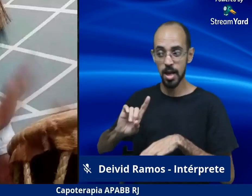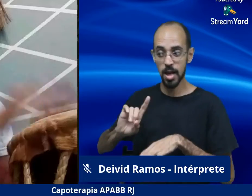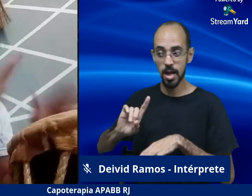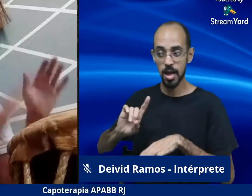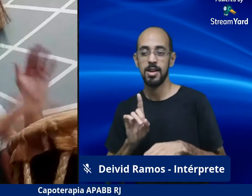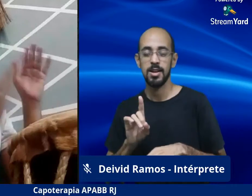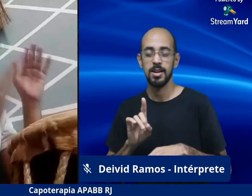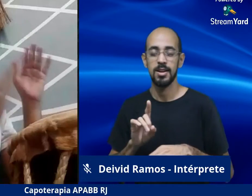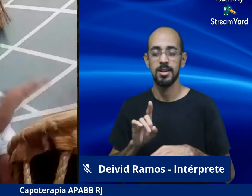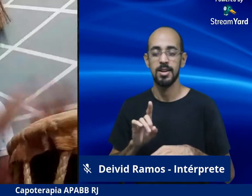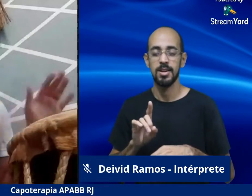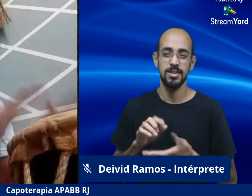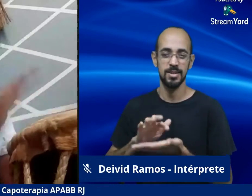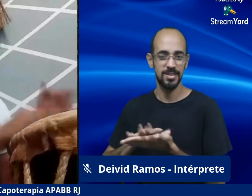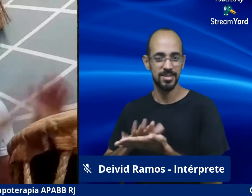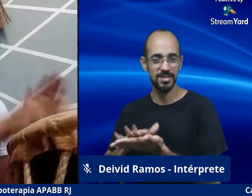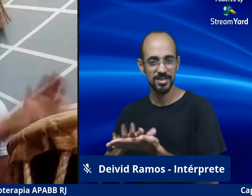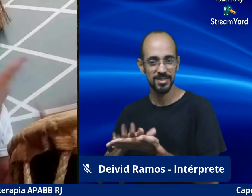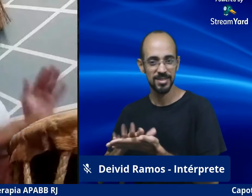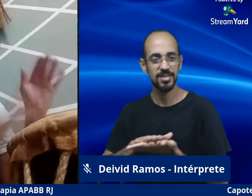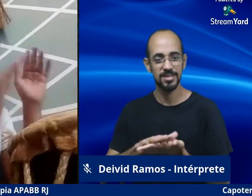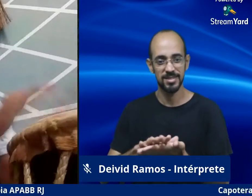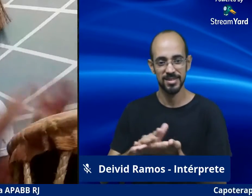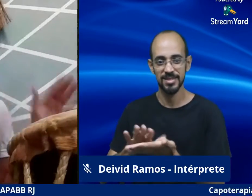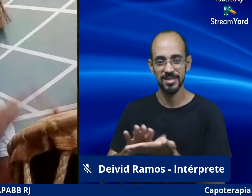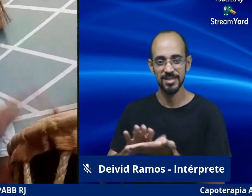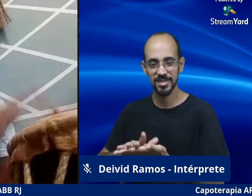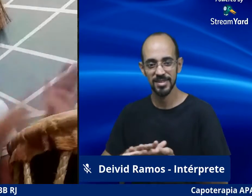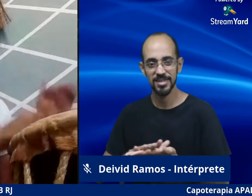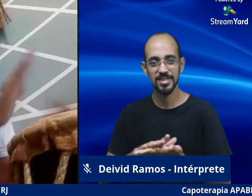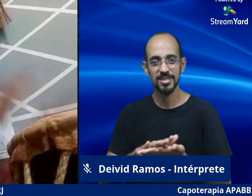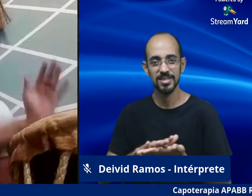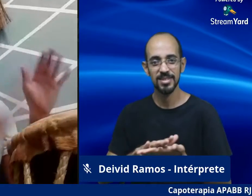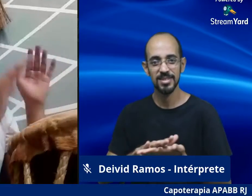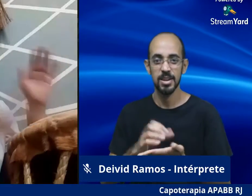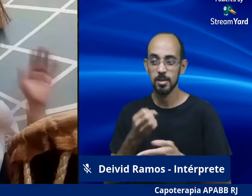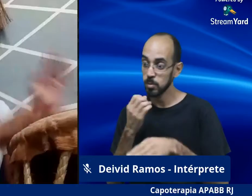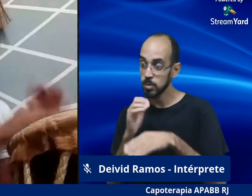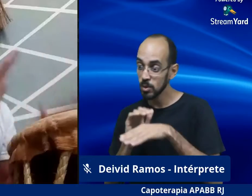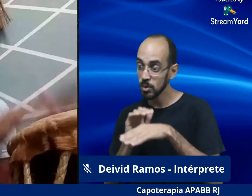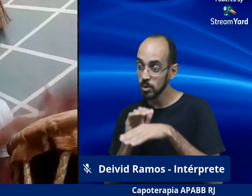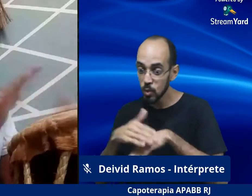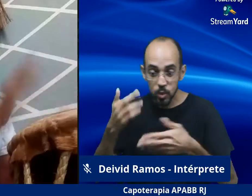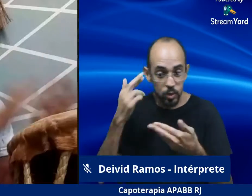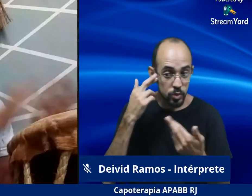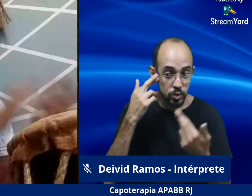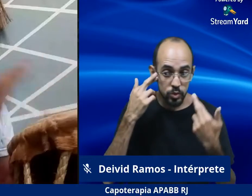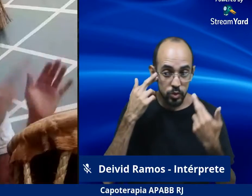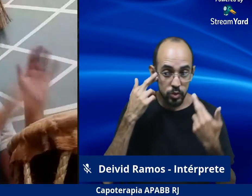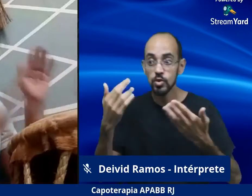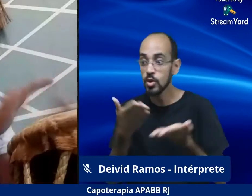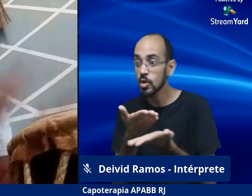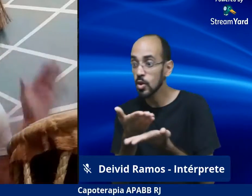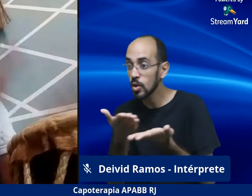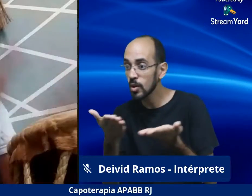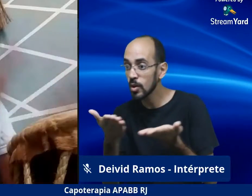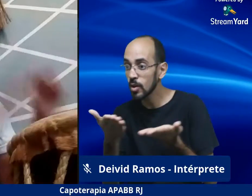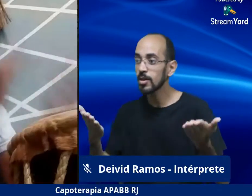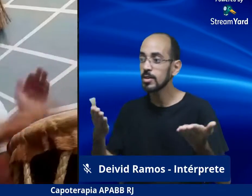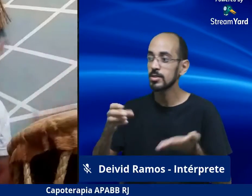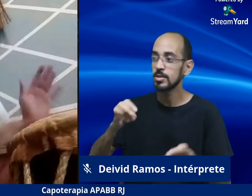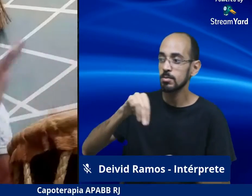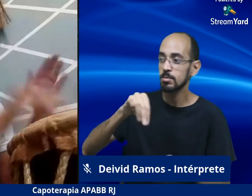tumbalaica, sai, sai, sai, oi boa noite meus senhores, sai, sai, sai, maculelê como